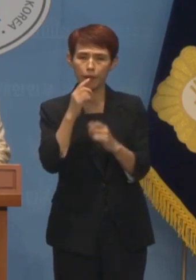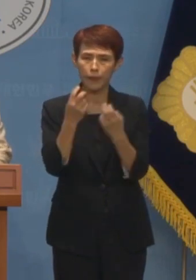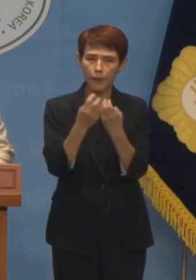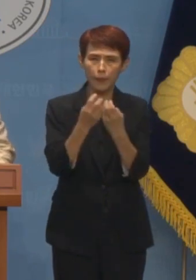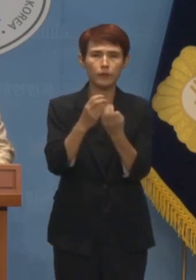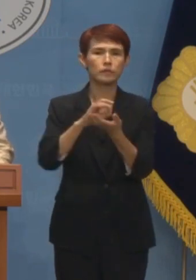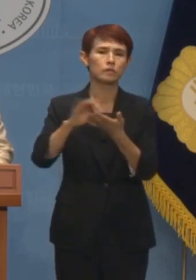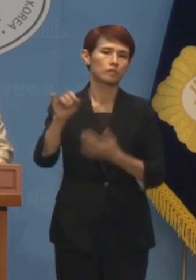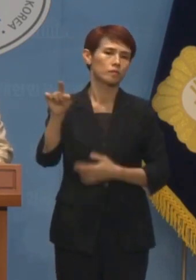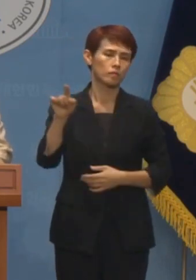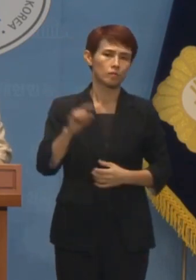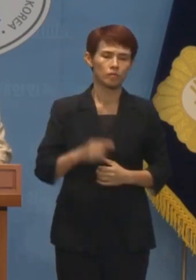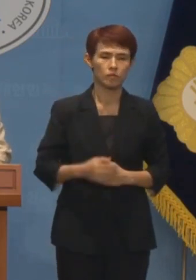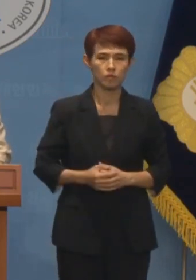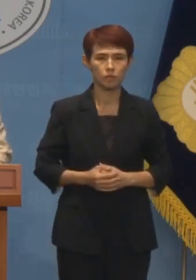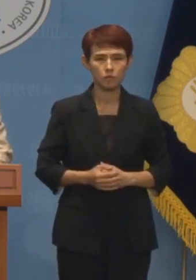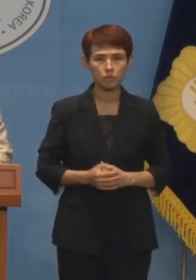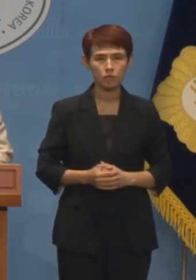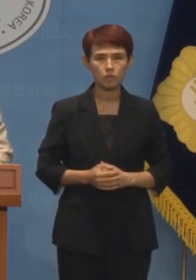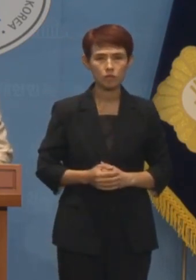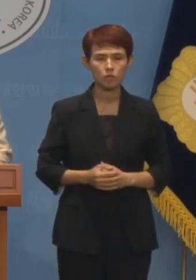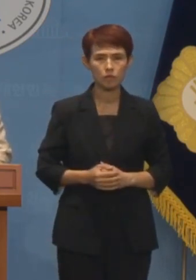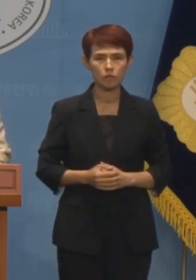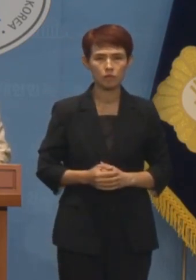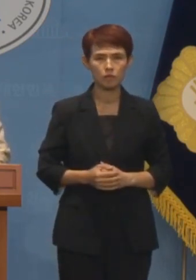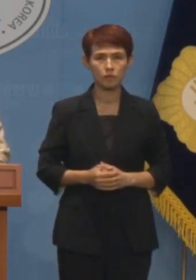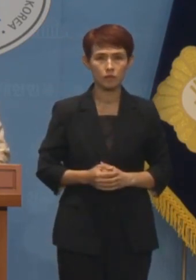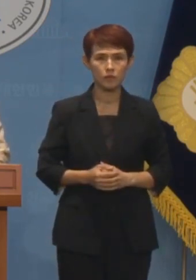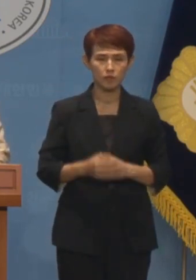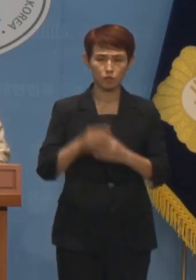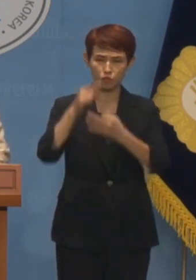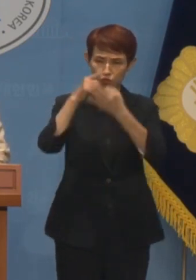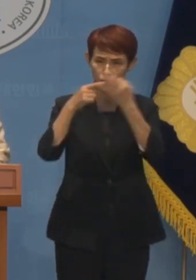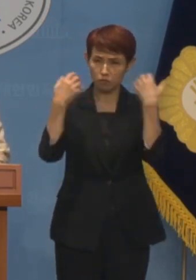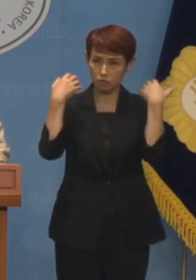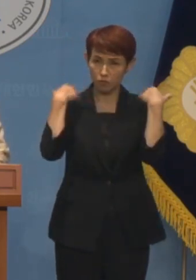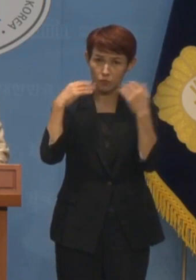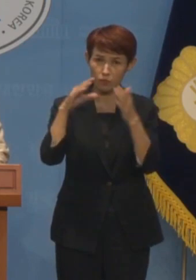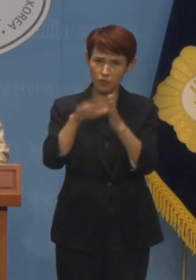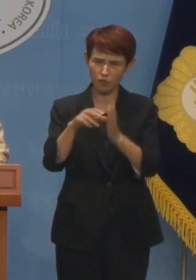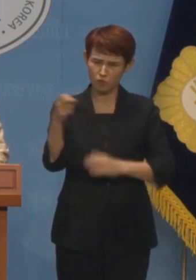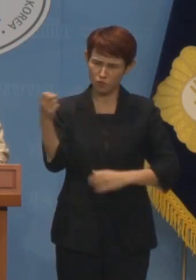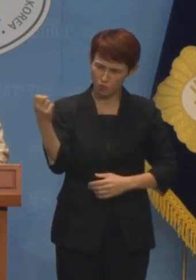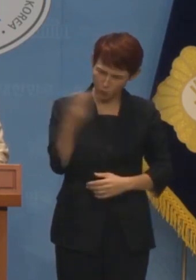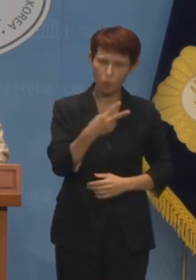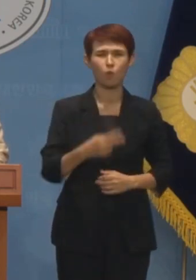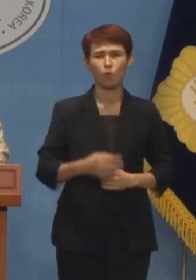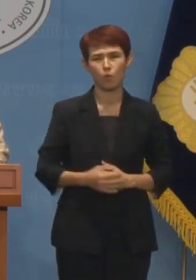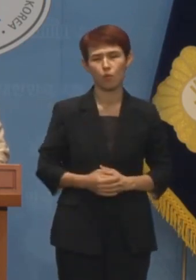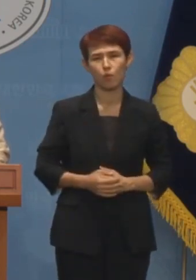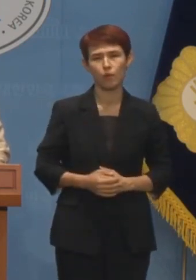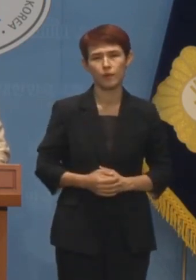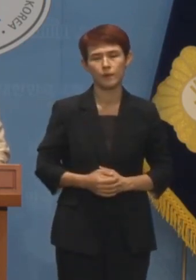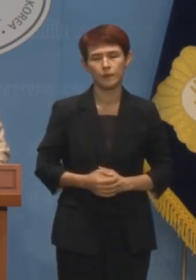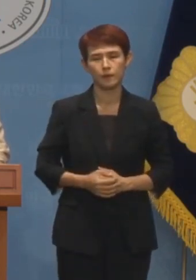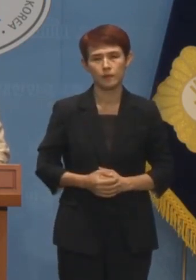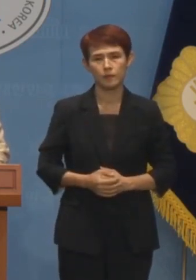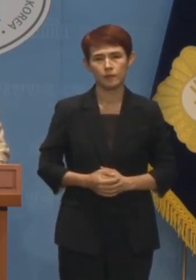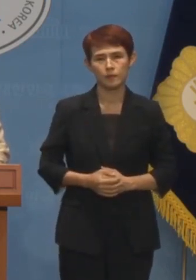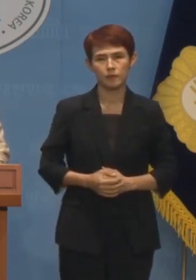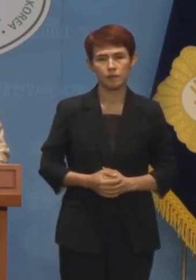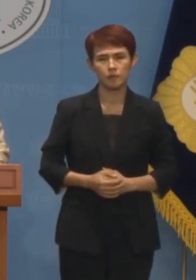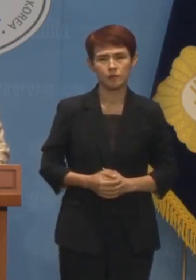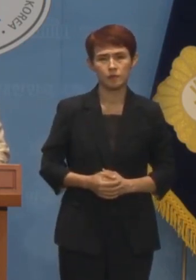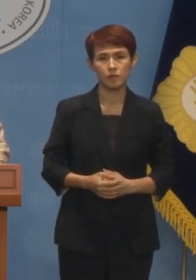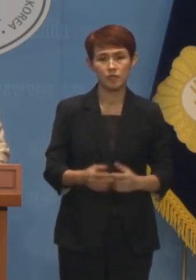그리고 이와 같은 개념이 현 윤석열 정부 들어와서도 계속 이어지고 있습니다. 이는